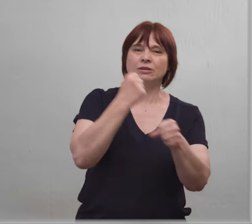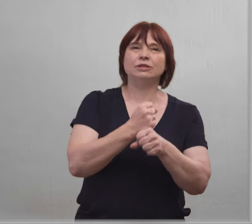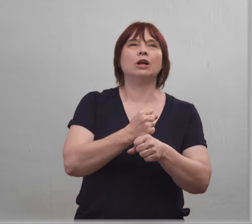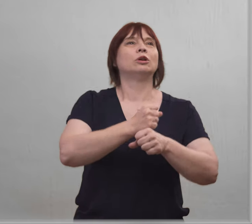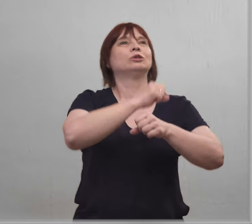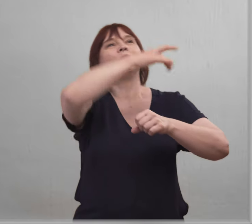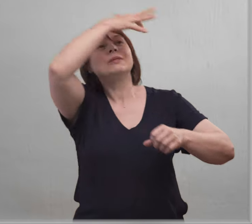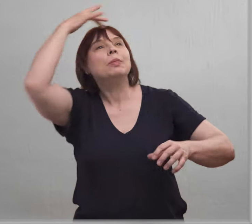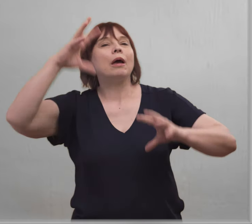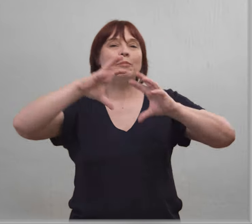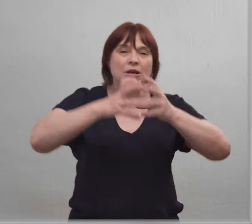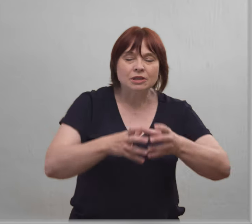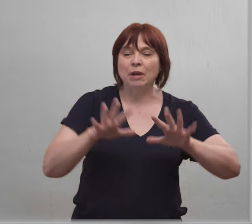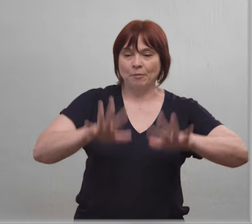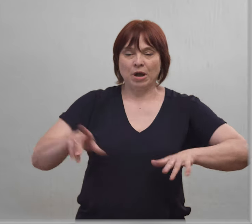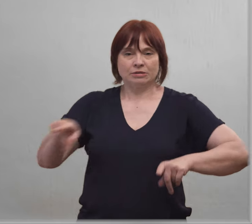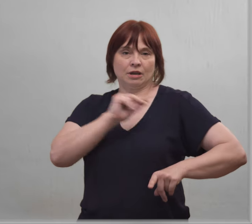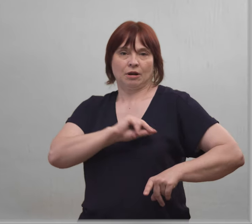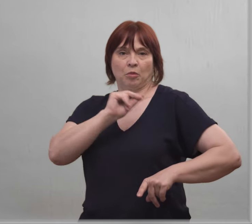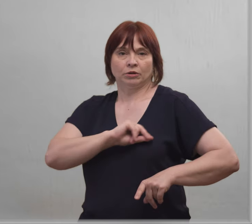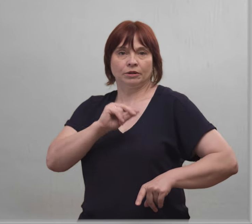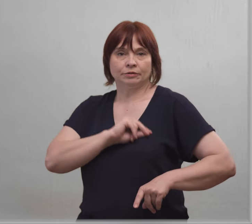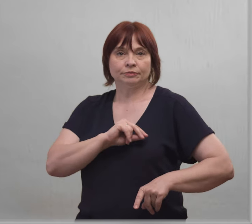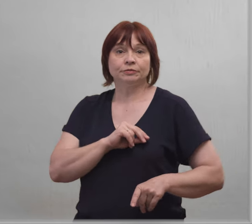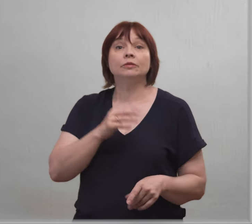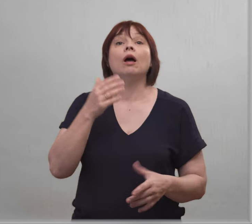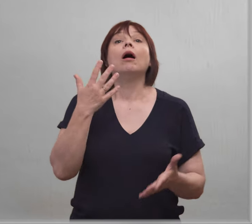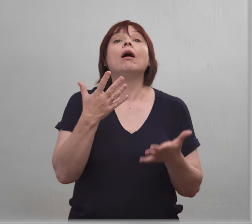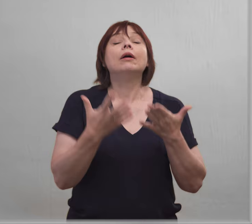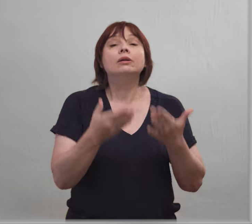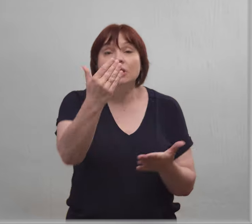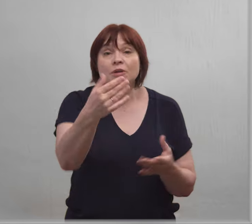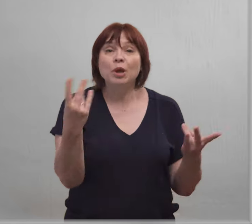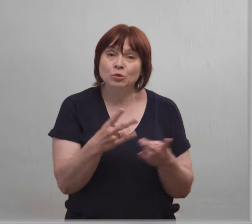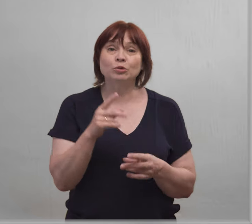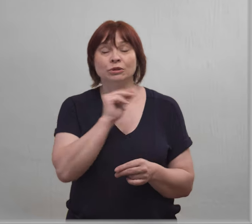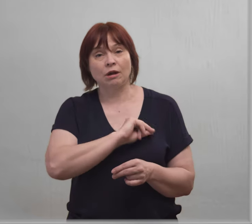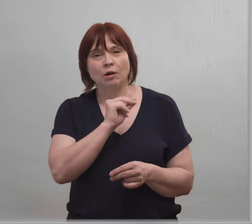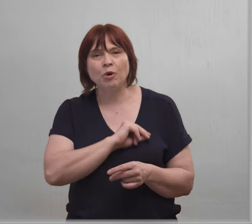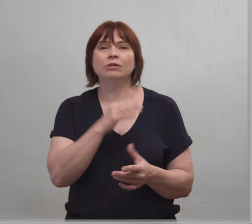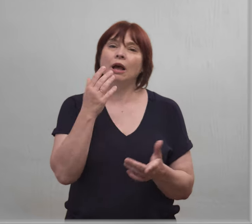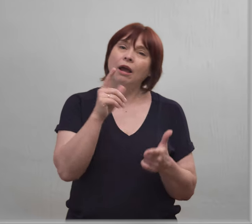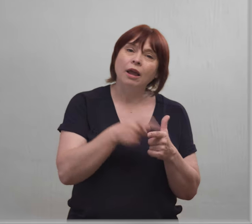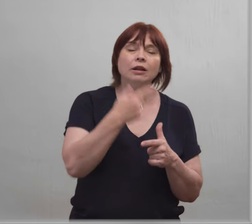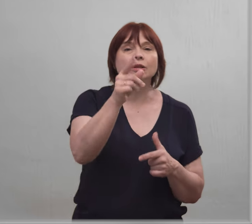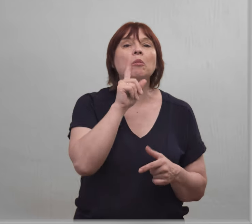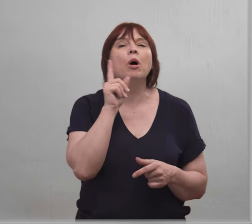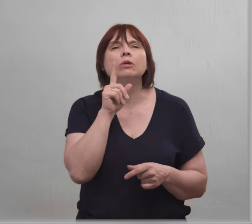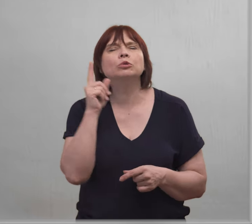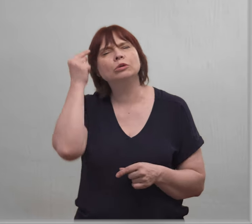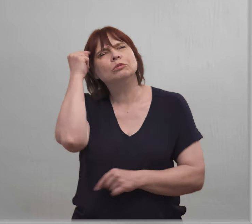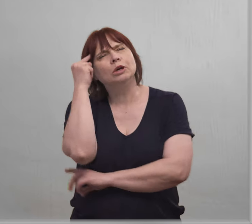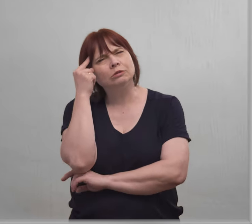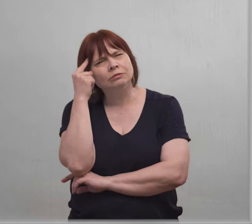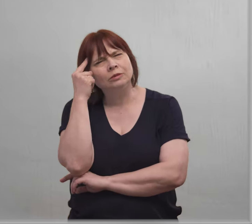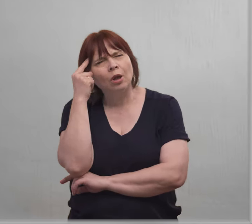сегодня находишься в такой нужде, когда тебе нужна работа, или когда ты молодой человек, ты говоришь: Господи, кем мне стать? Вы